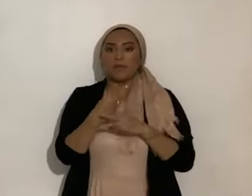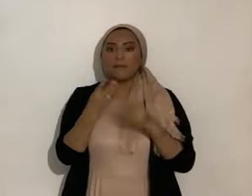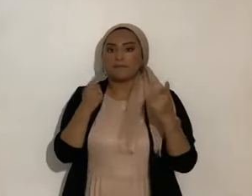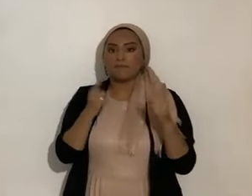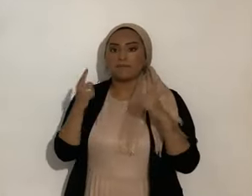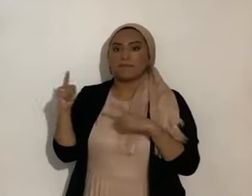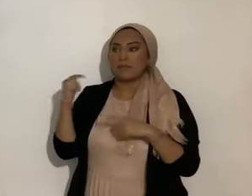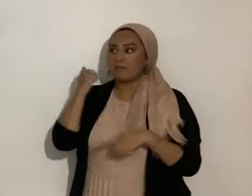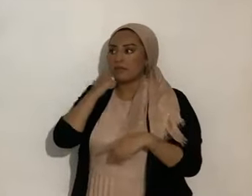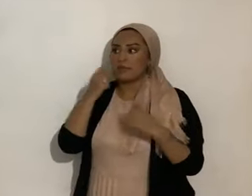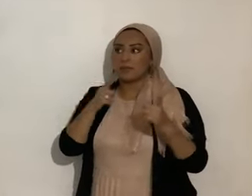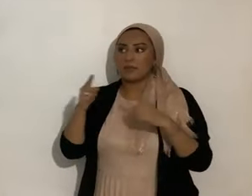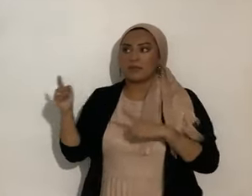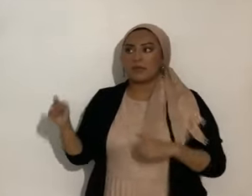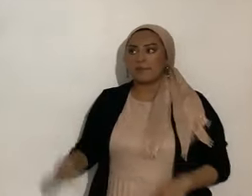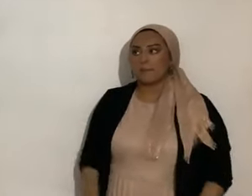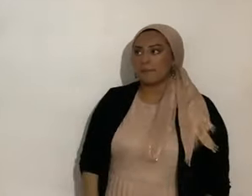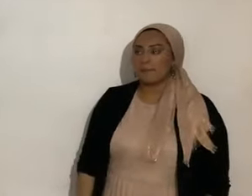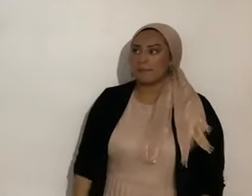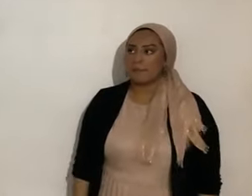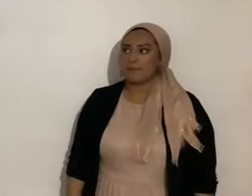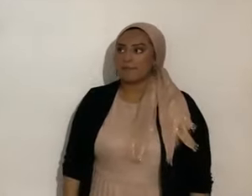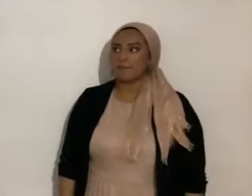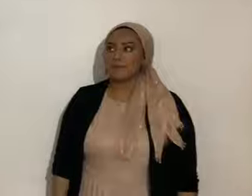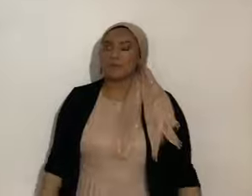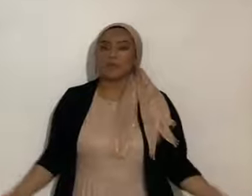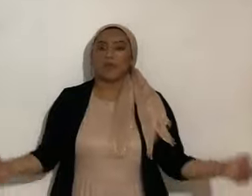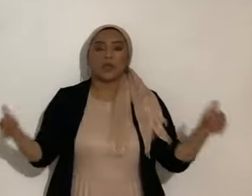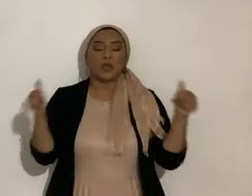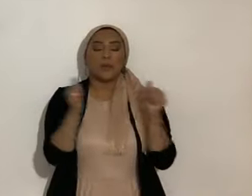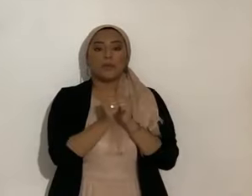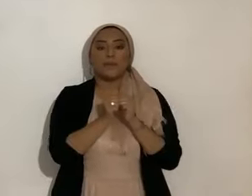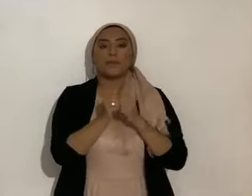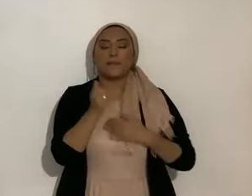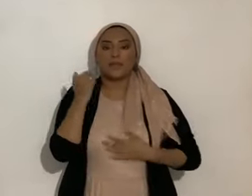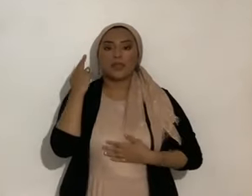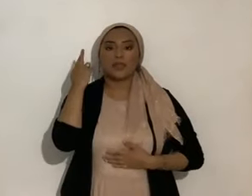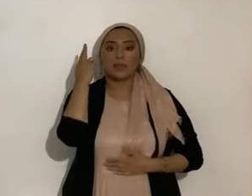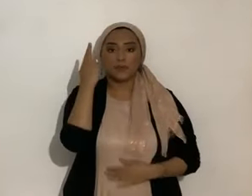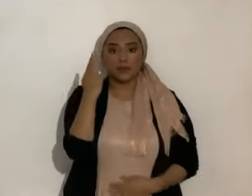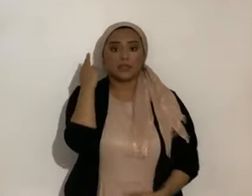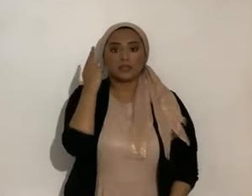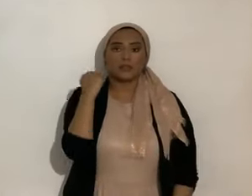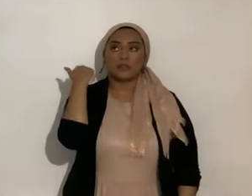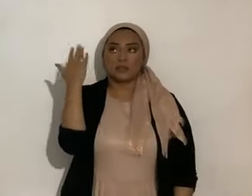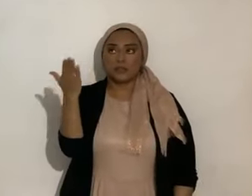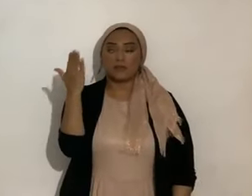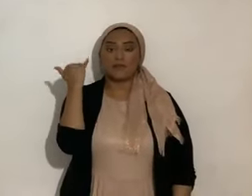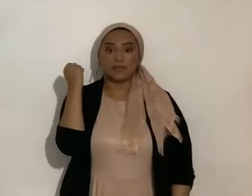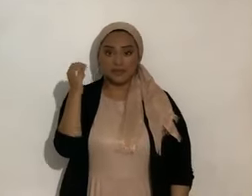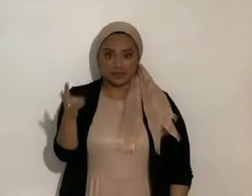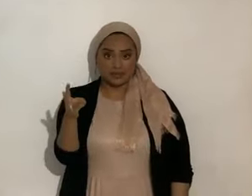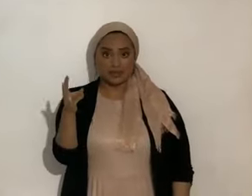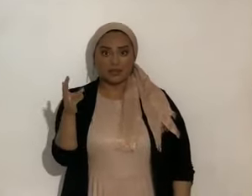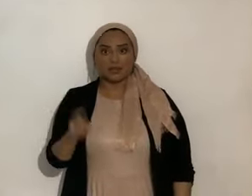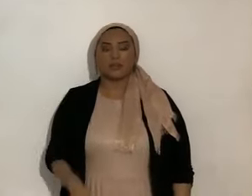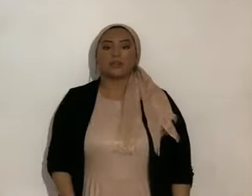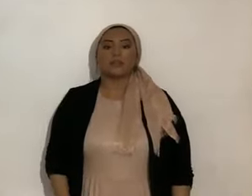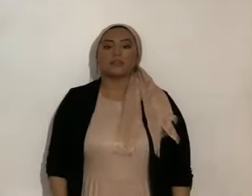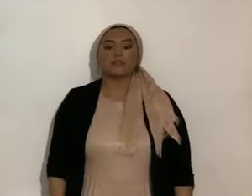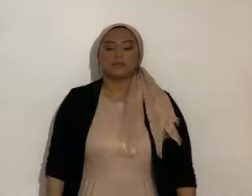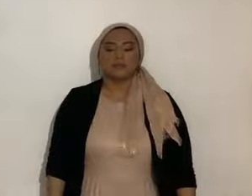de todo lo que está pasando. Ahora, en la razón, quien es Yahshua HaMashiach, como lo del endemoniado de